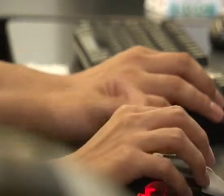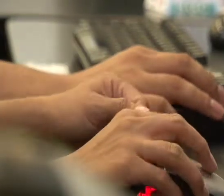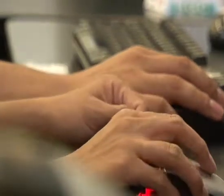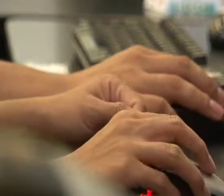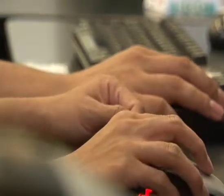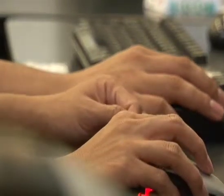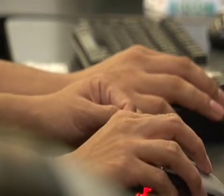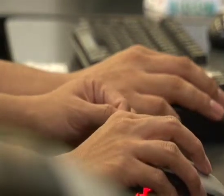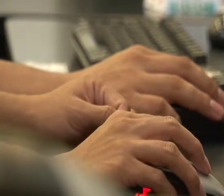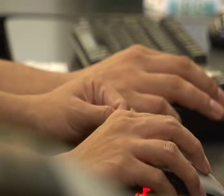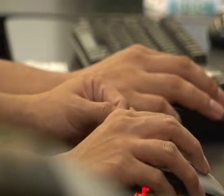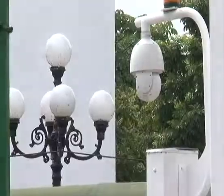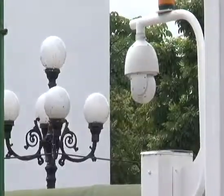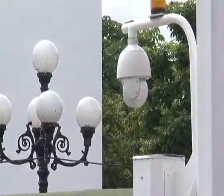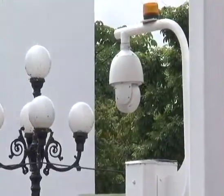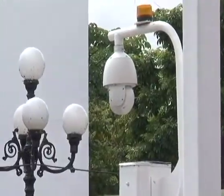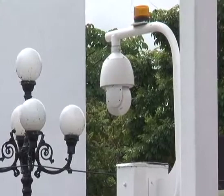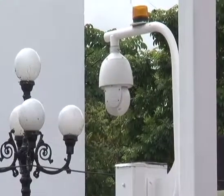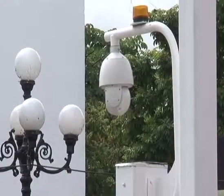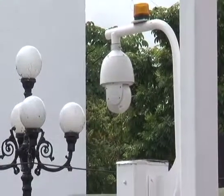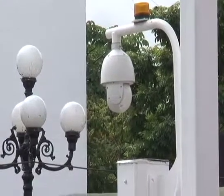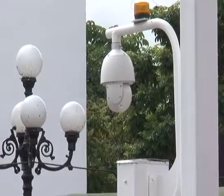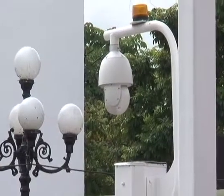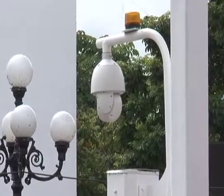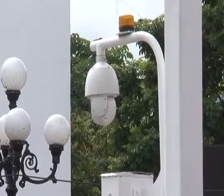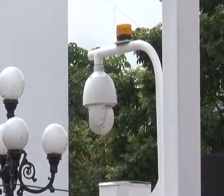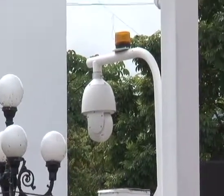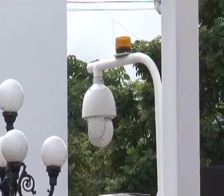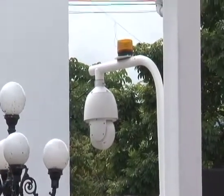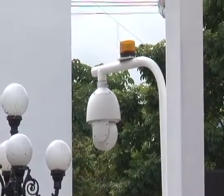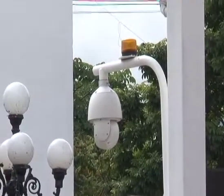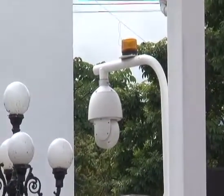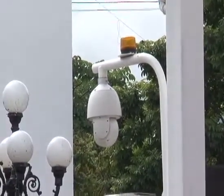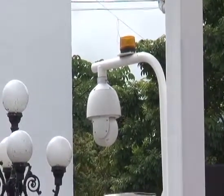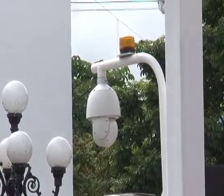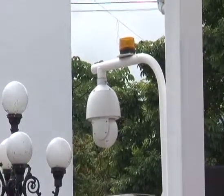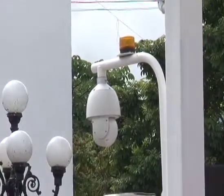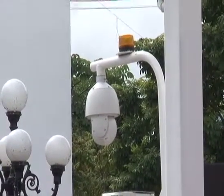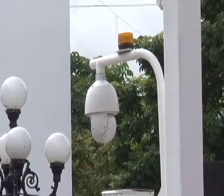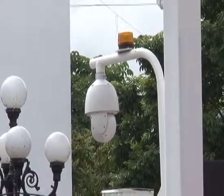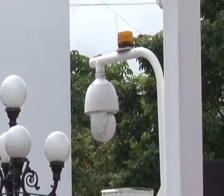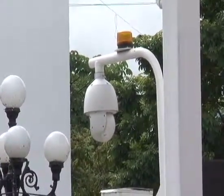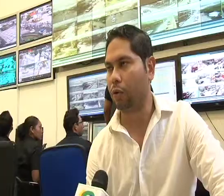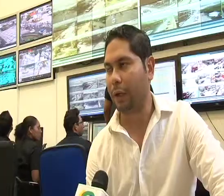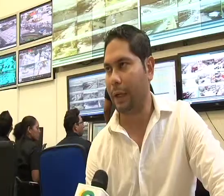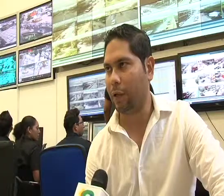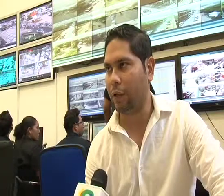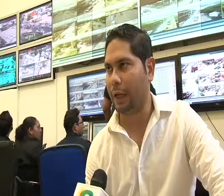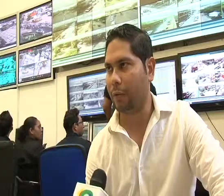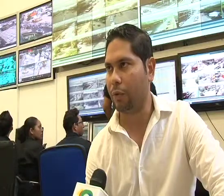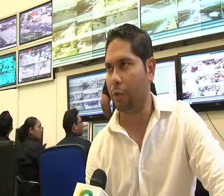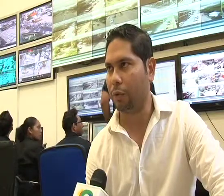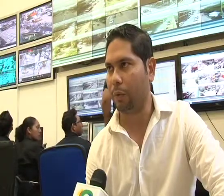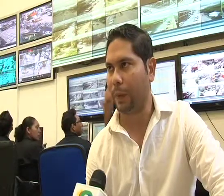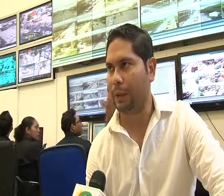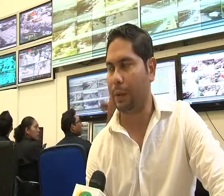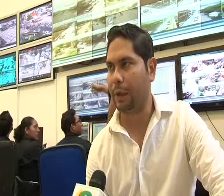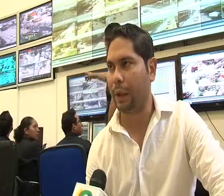dado dar un seguimiento a algunos ciudadanos, poder incluso leer los labios para saber